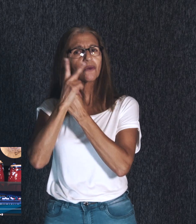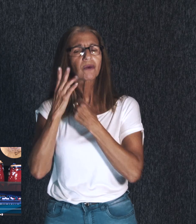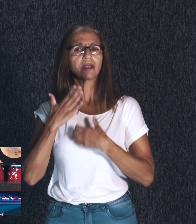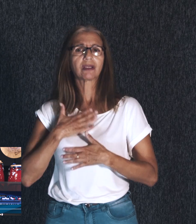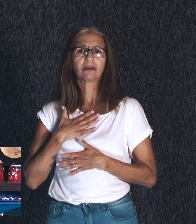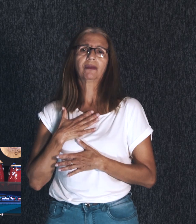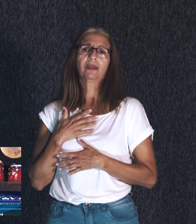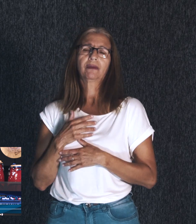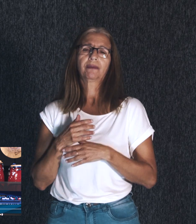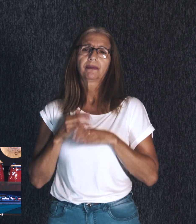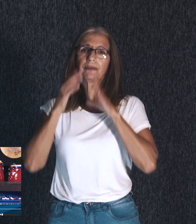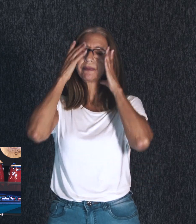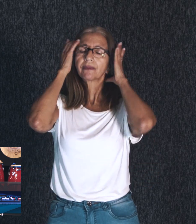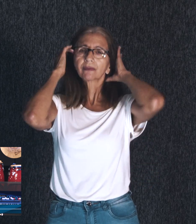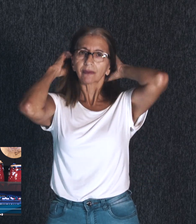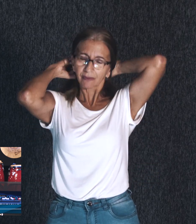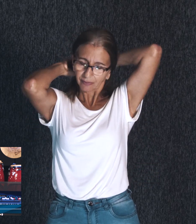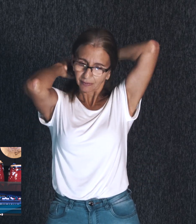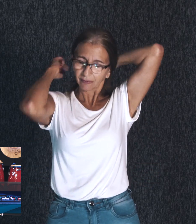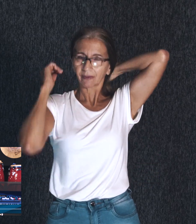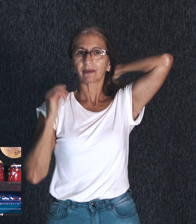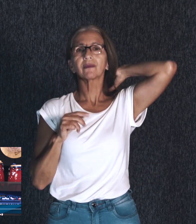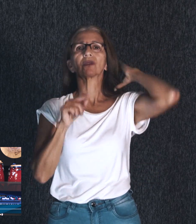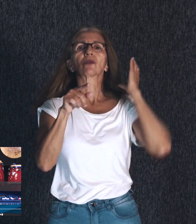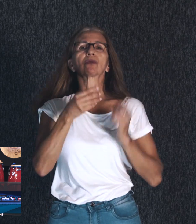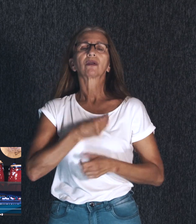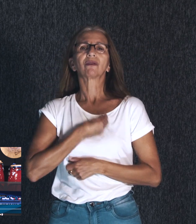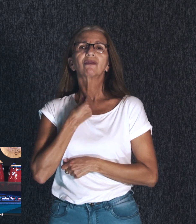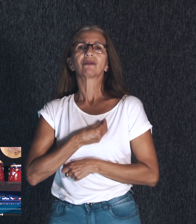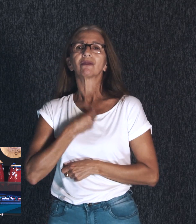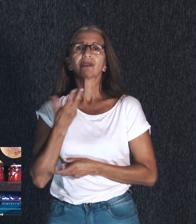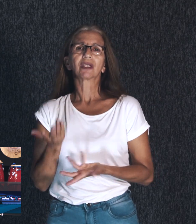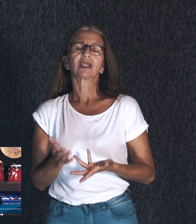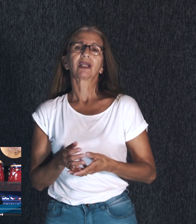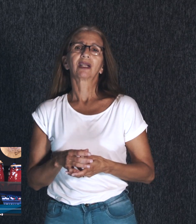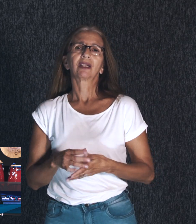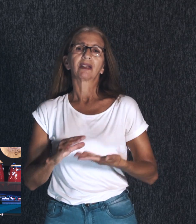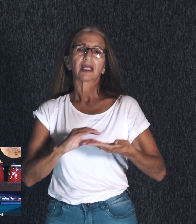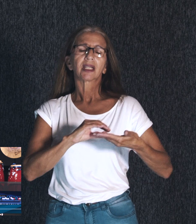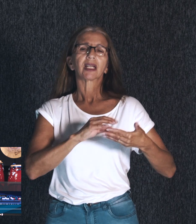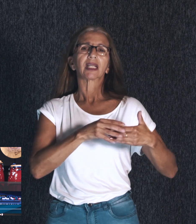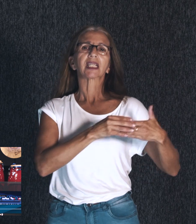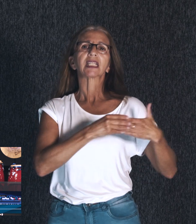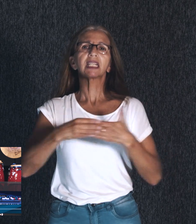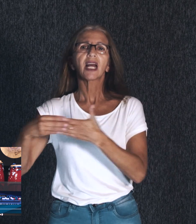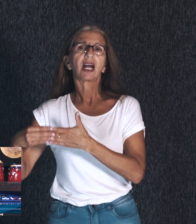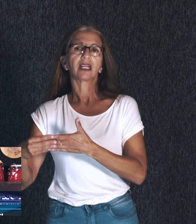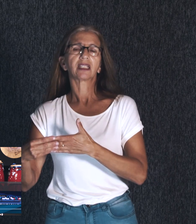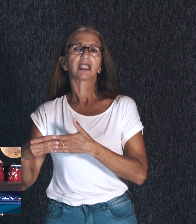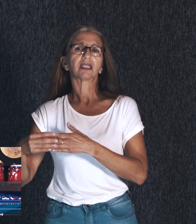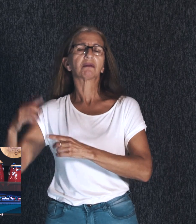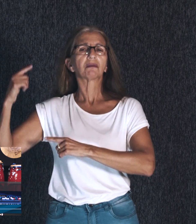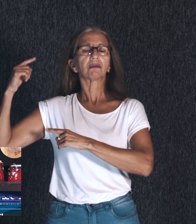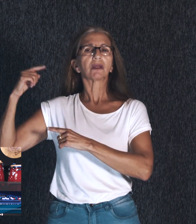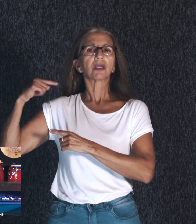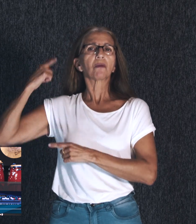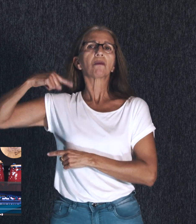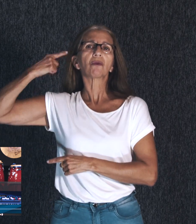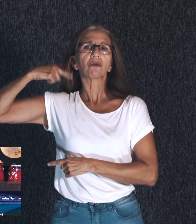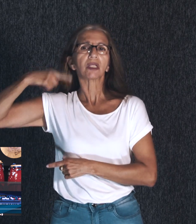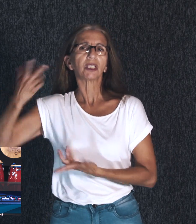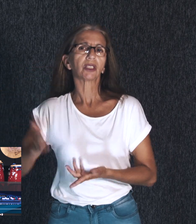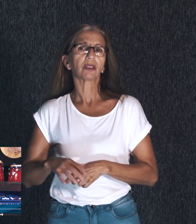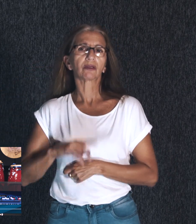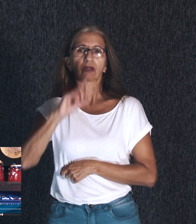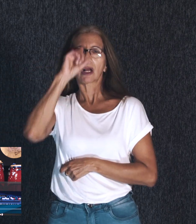Aleluia. A sua vida não é dirigida pelos políticos, pelas autoridades